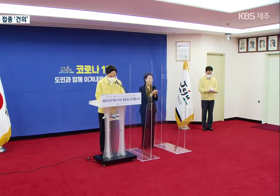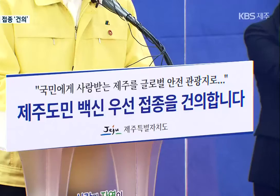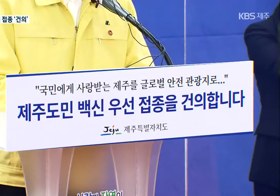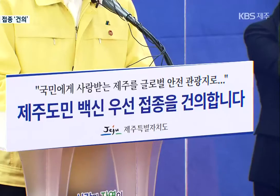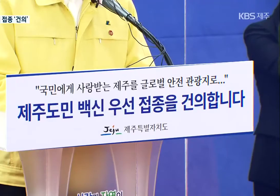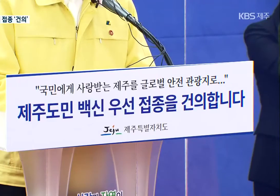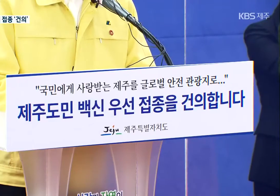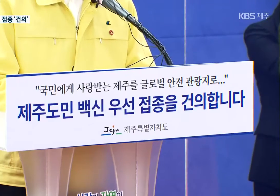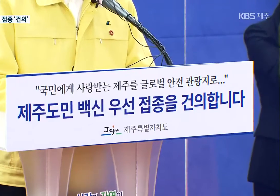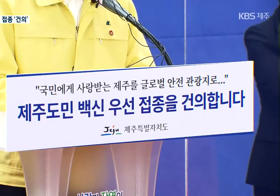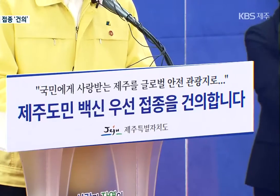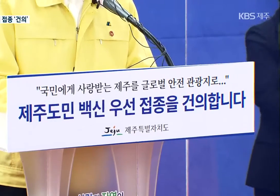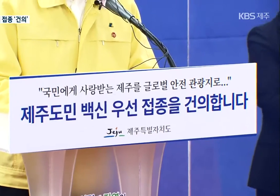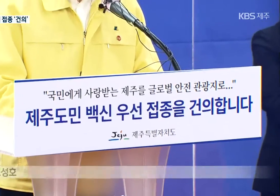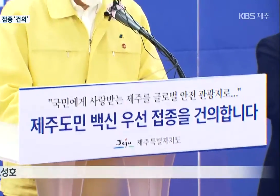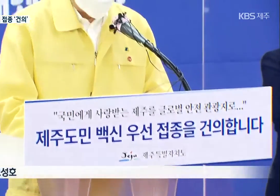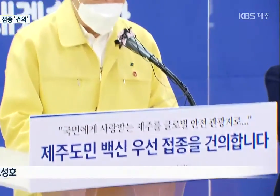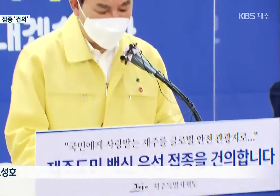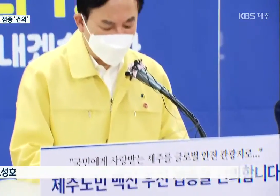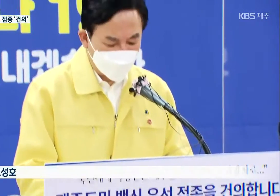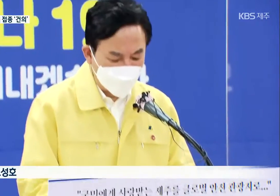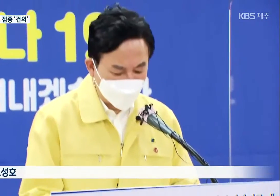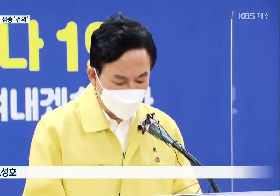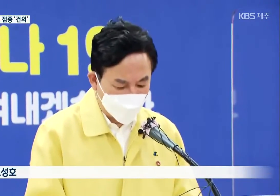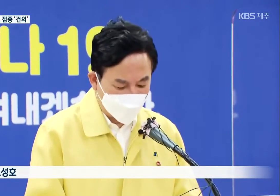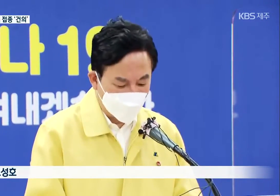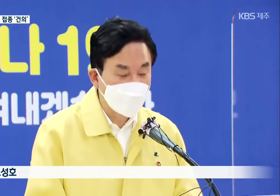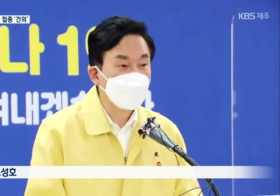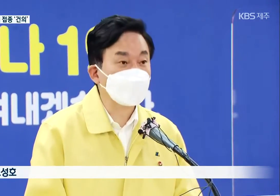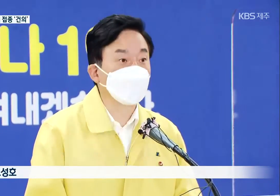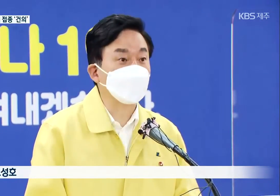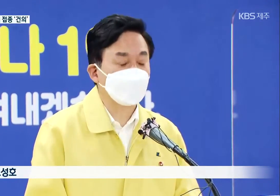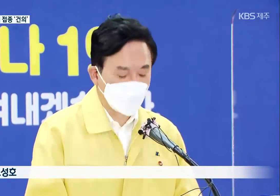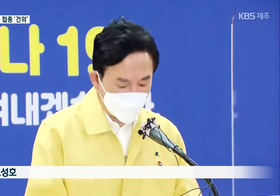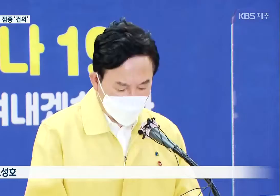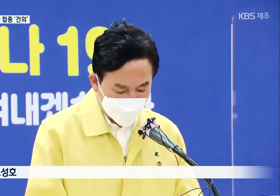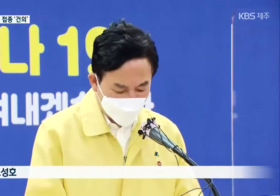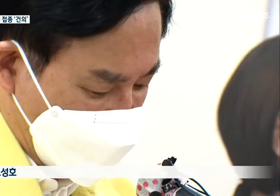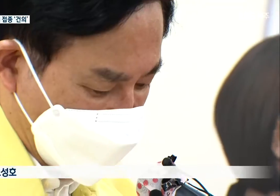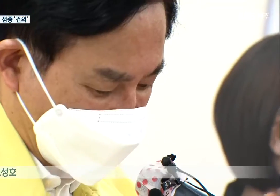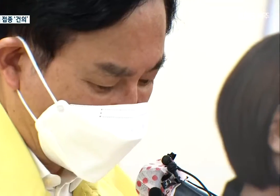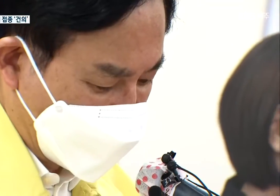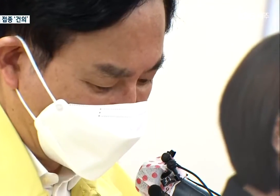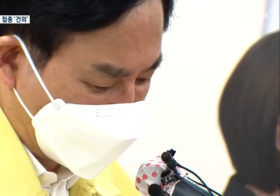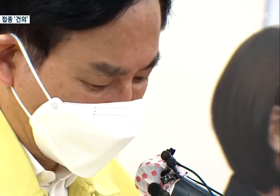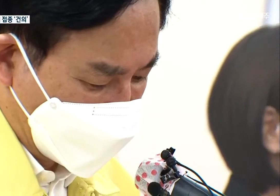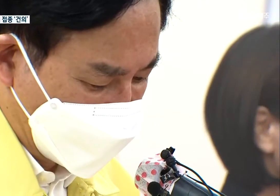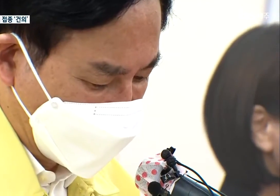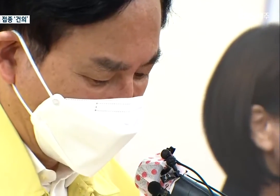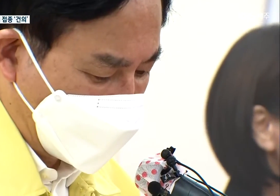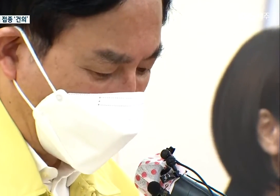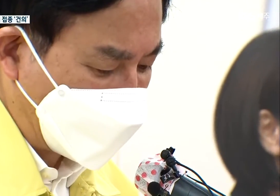검토하고 있다고 밝혔습니다. 원희룡 지사는 조만간 김부겸 총리를 직접 만나 도민